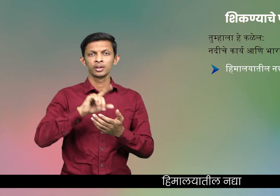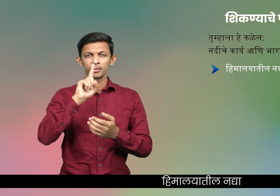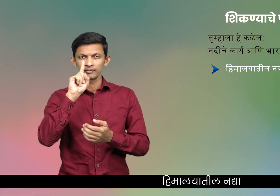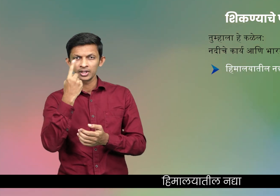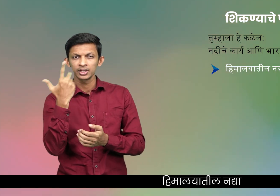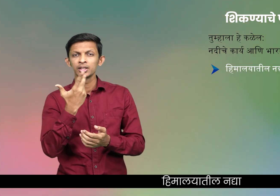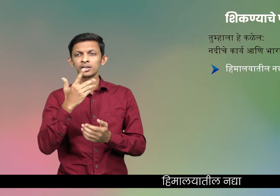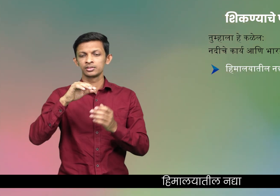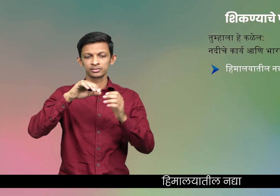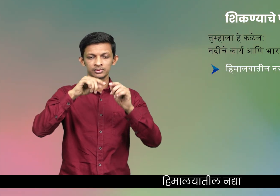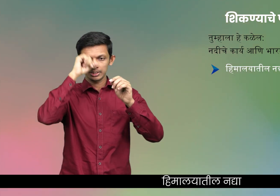हिमालयातील नद्या.